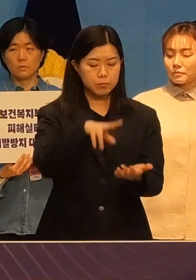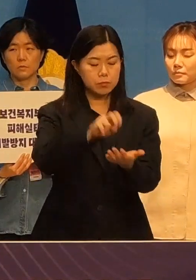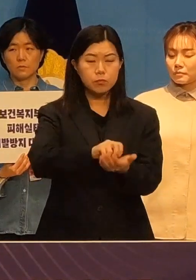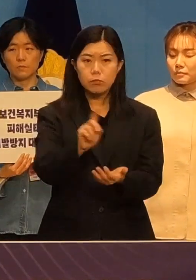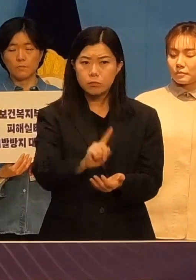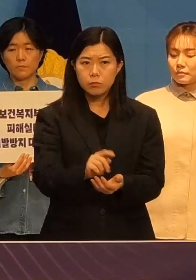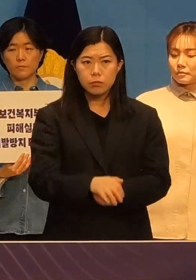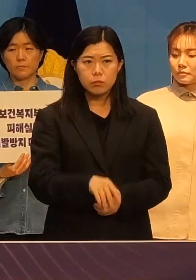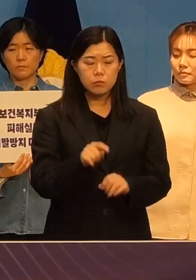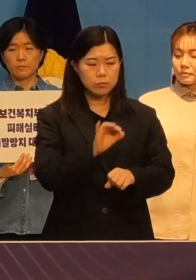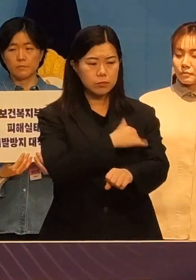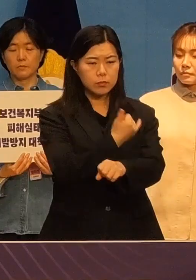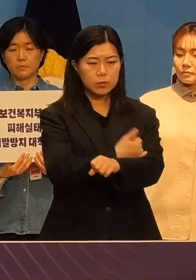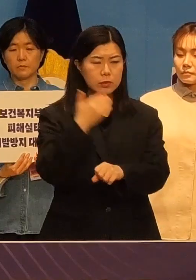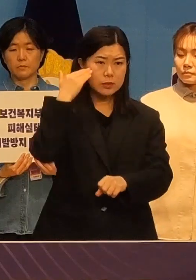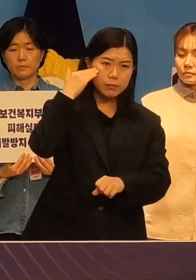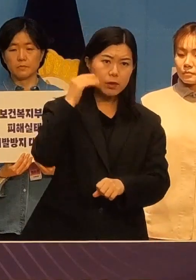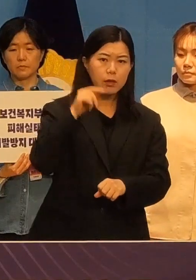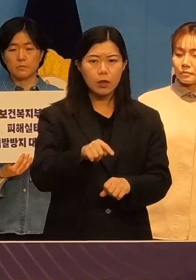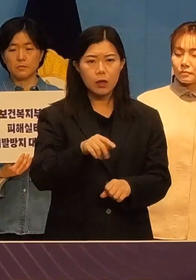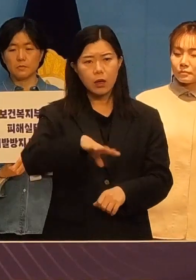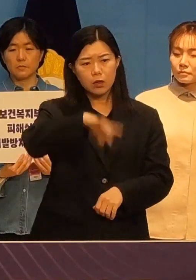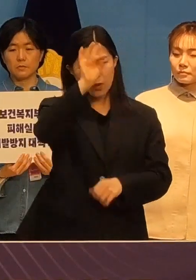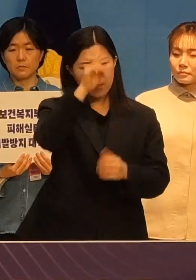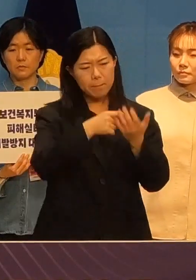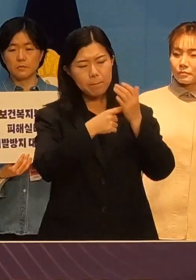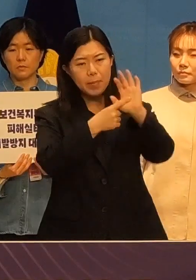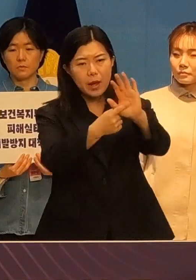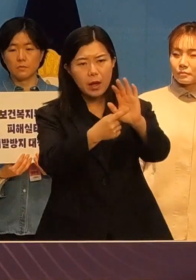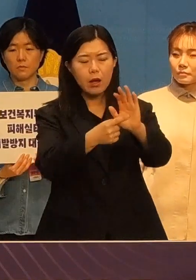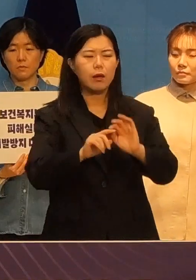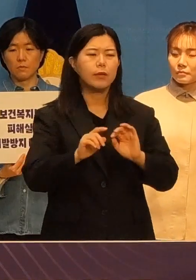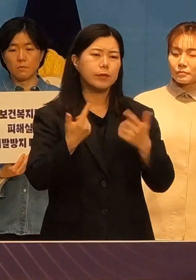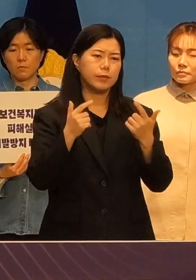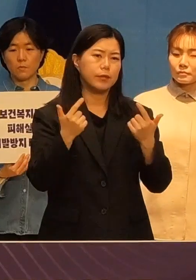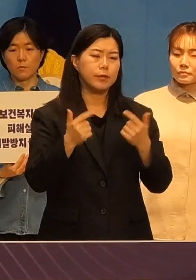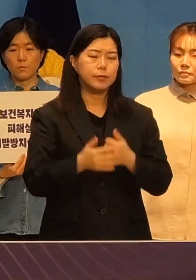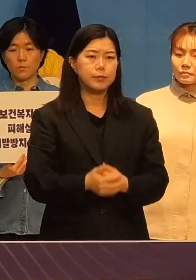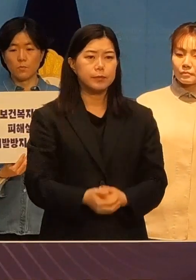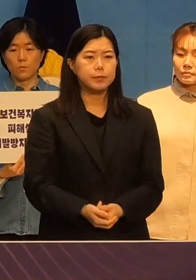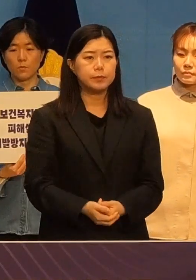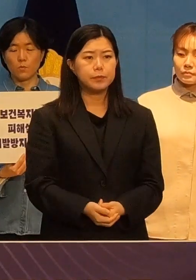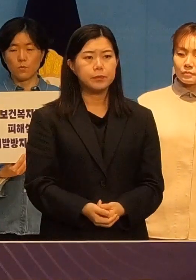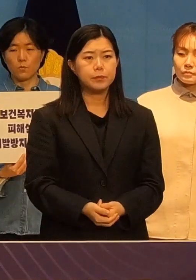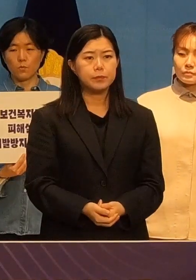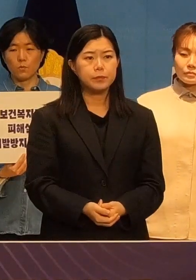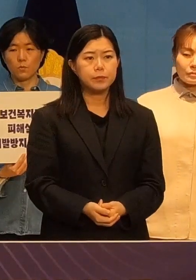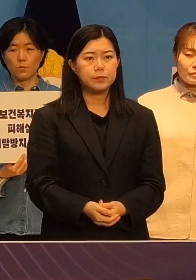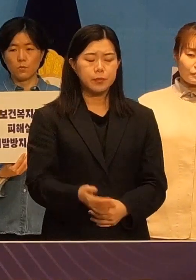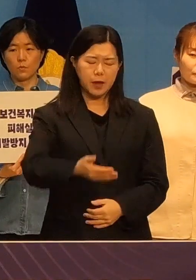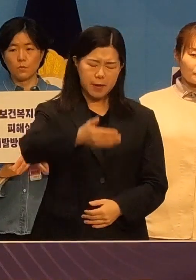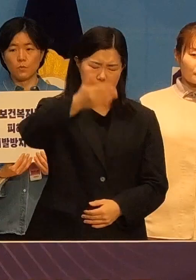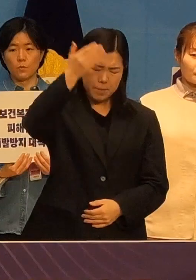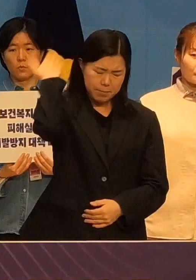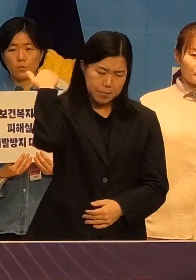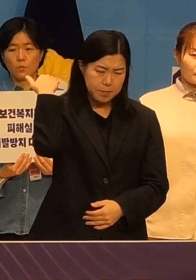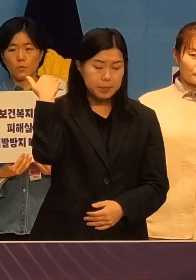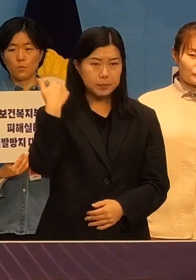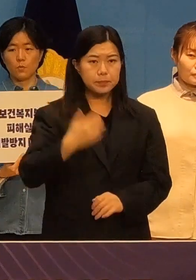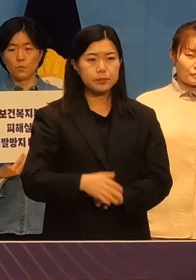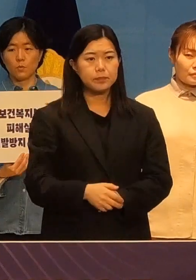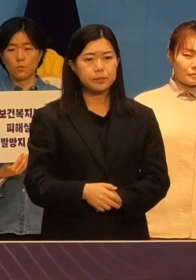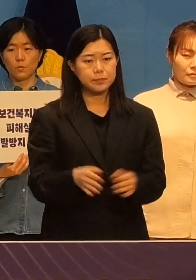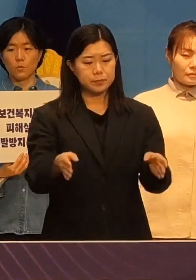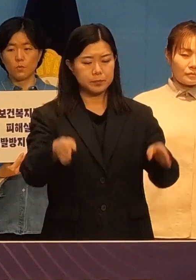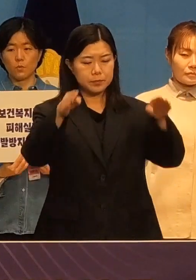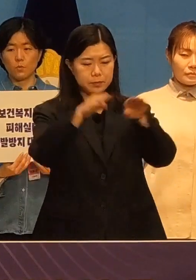문제는 이러한 인권 침해가 처음 드러난 일이 아니라는 점입니다. 이미 오래전 우리는